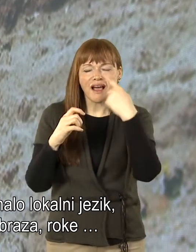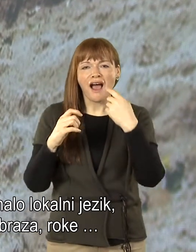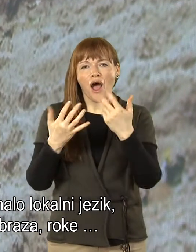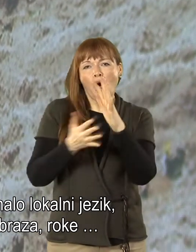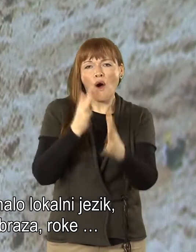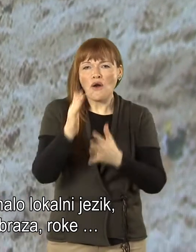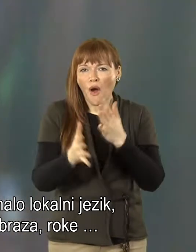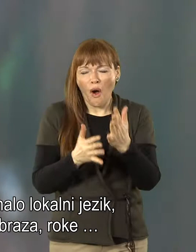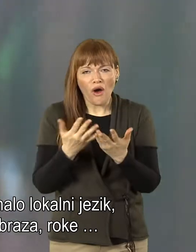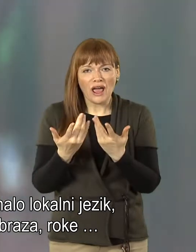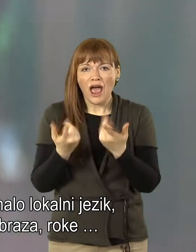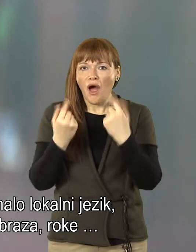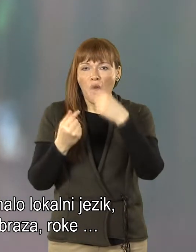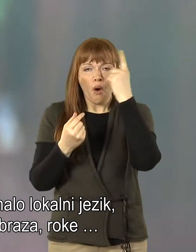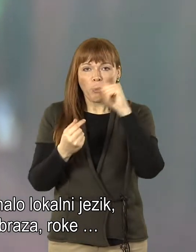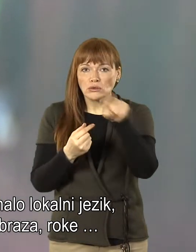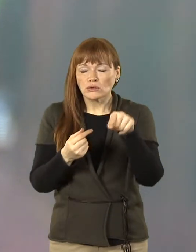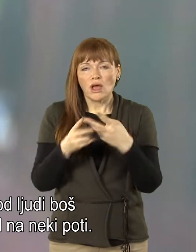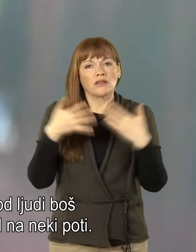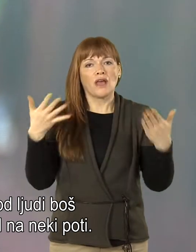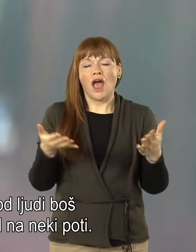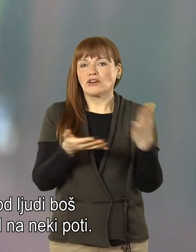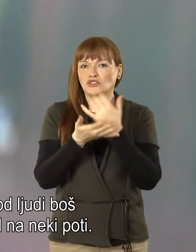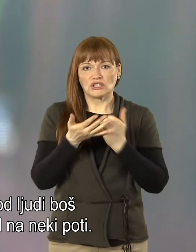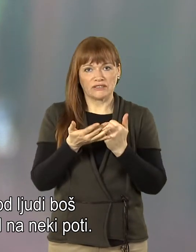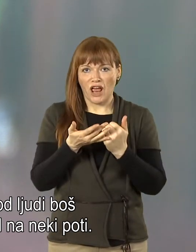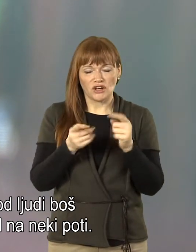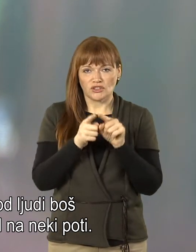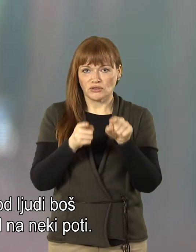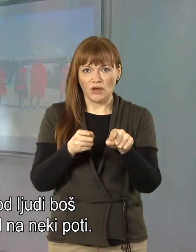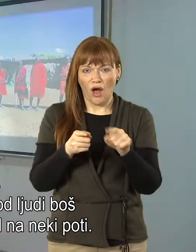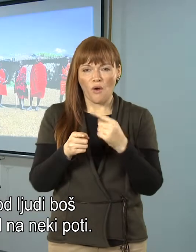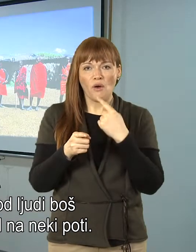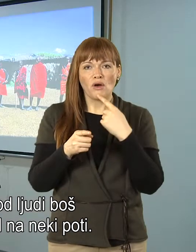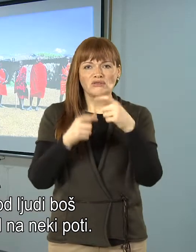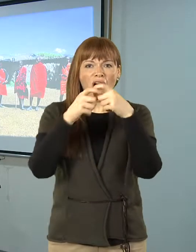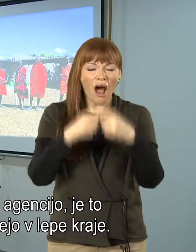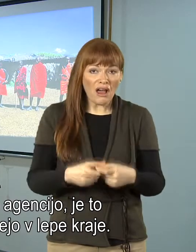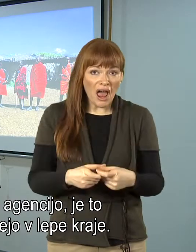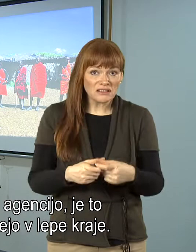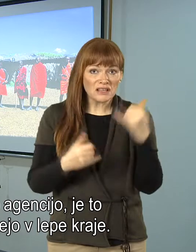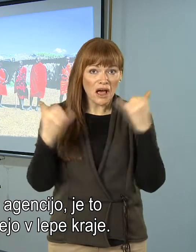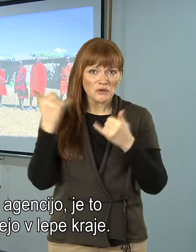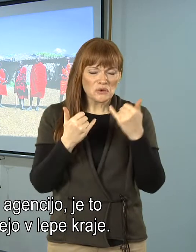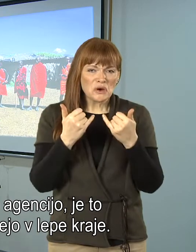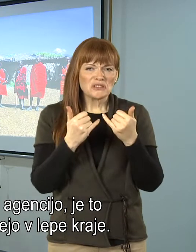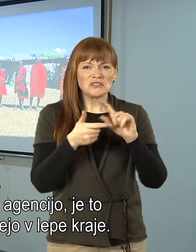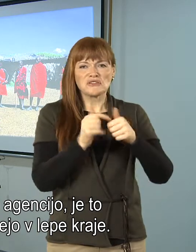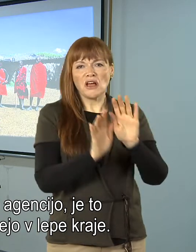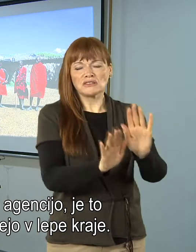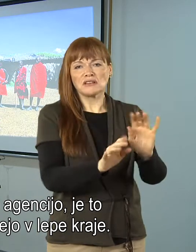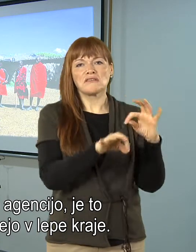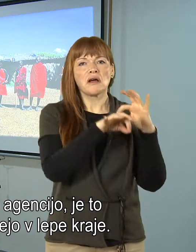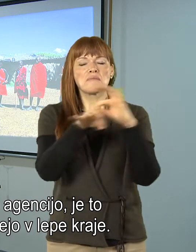mimika obraza, potem roke, tako. Mislim, da od ljudi boš ti največ zvedel na neki poti. Če greš, ne vem, z agencijo, to je neka